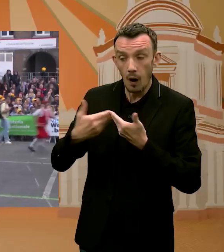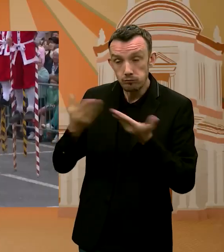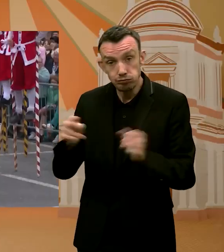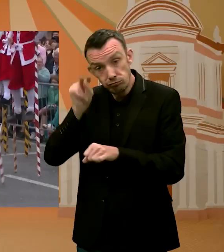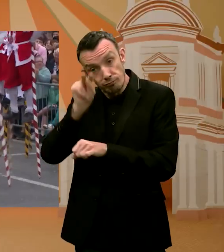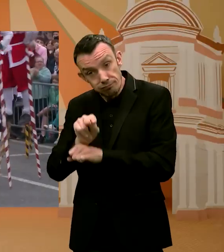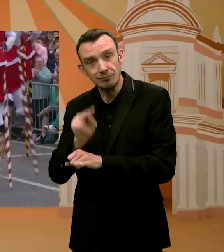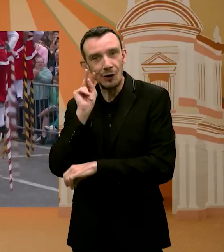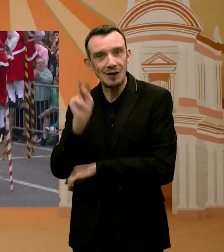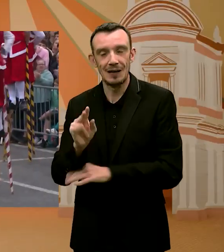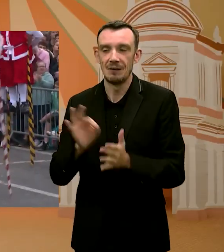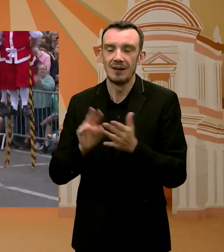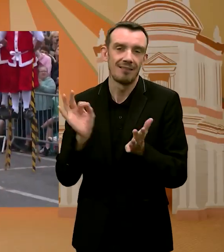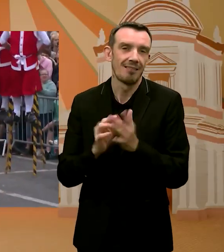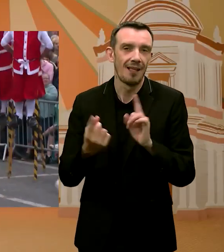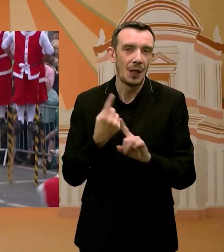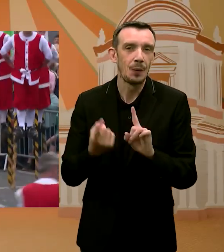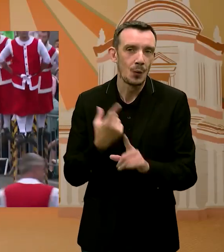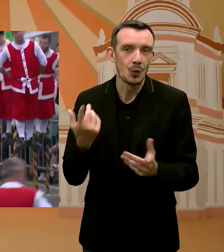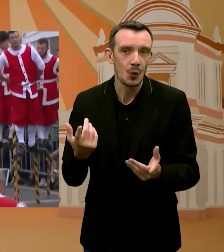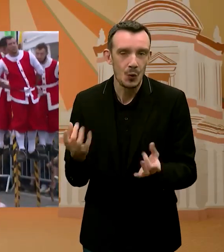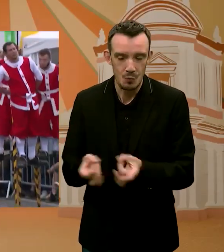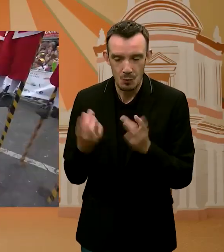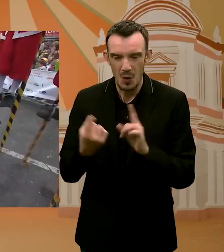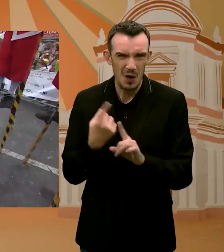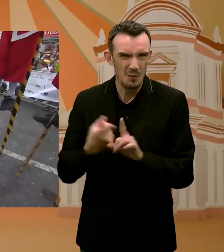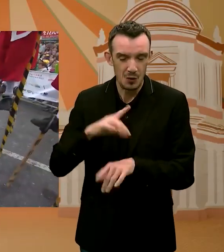l'année. La joute la plus importante, alors qu'il y a